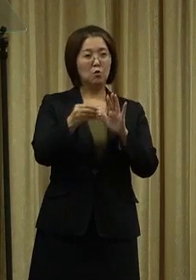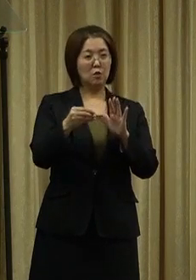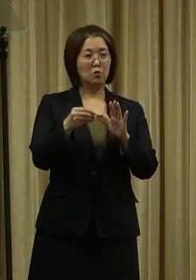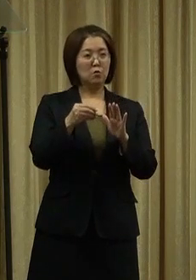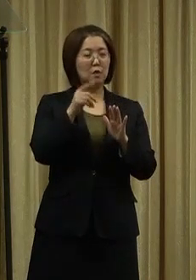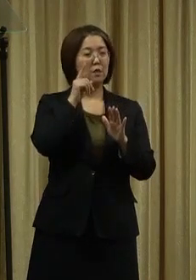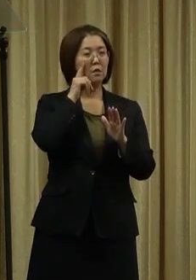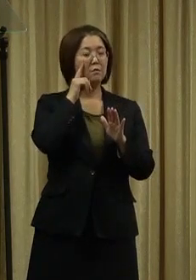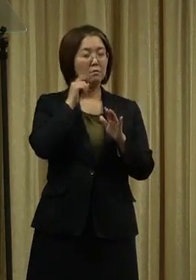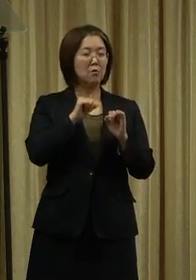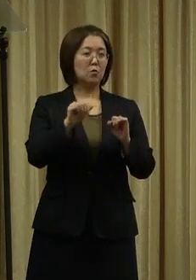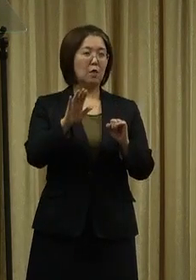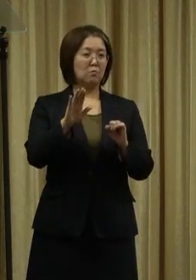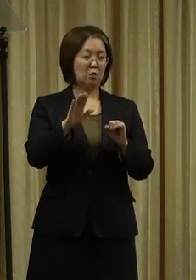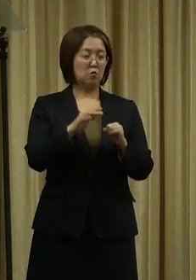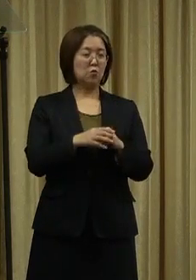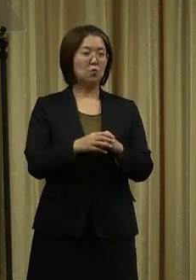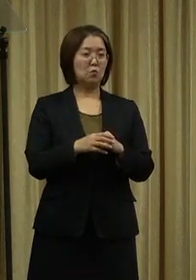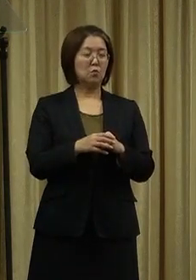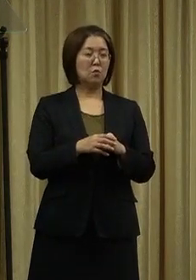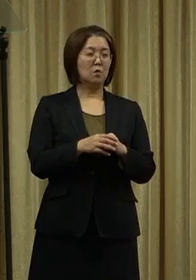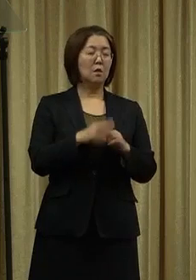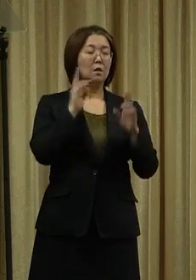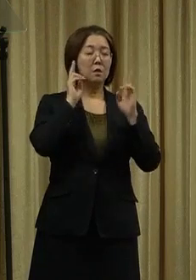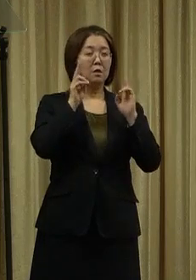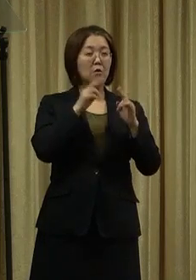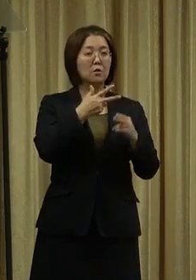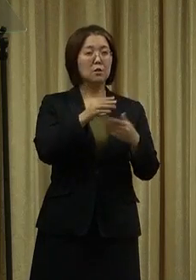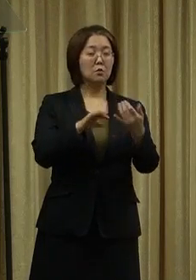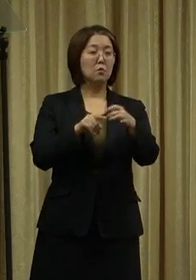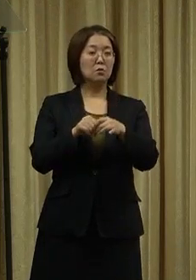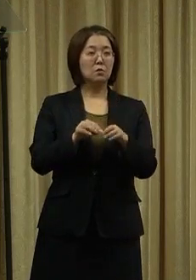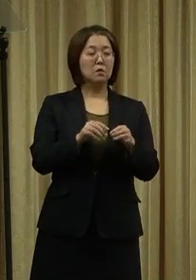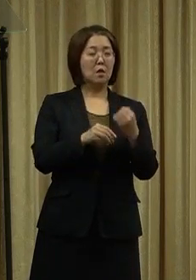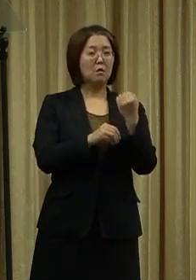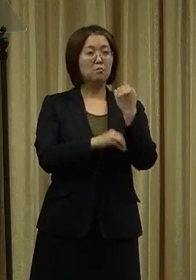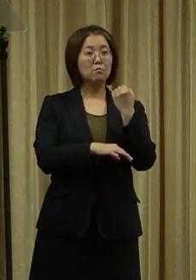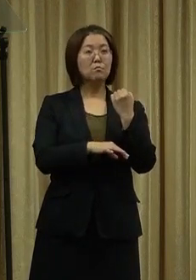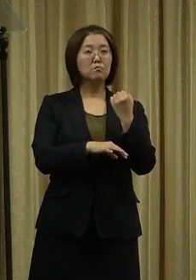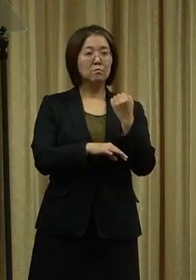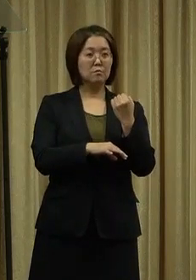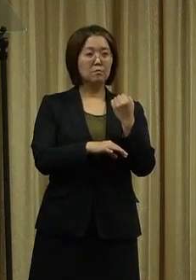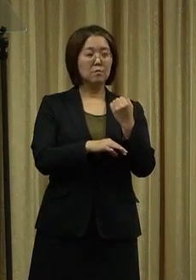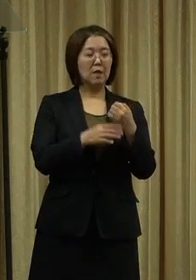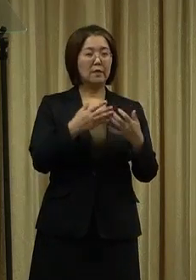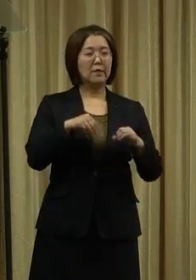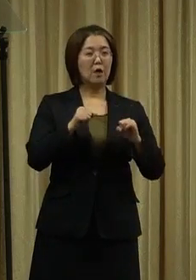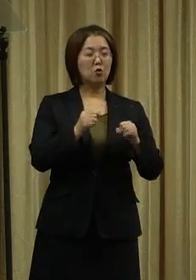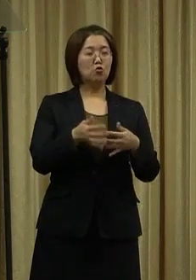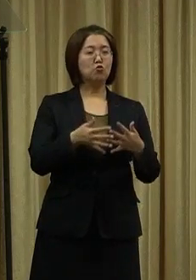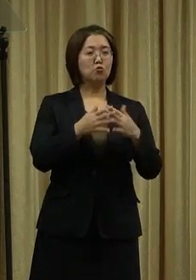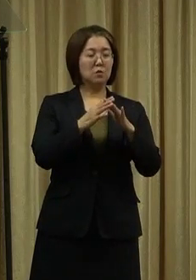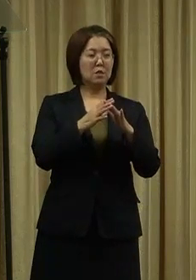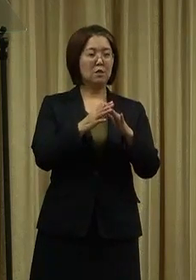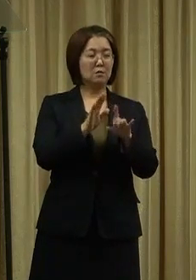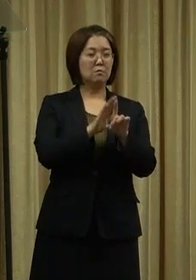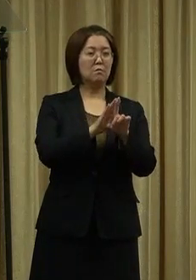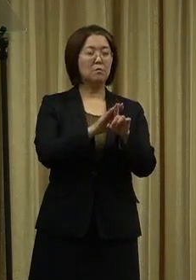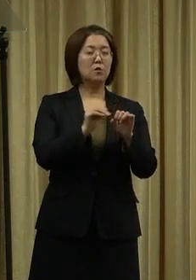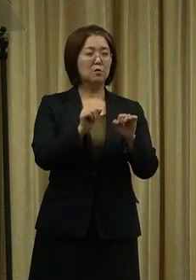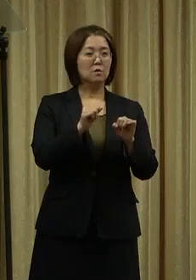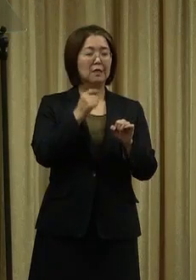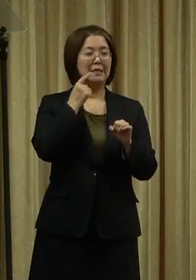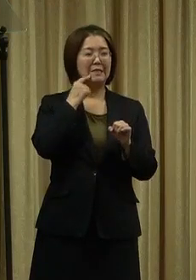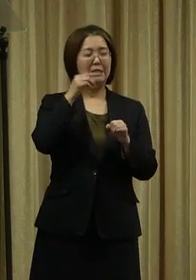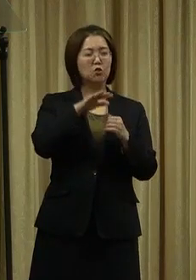します。また、企業や市町村などが主体となる健康づくりの取り組みを支援するほか、早期の歯周病予防を